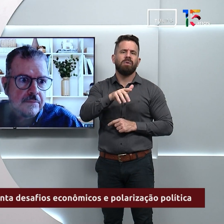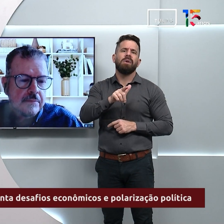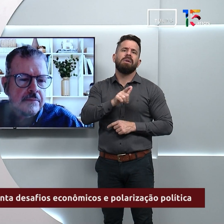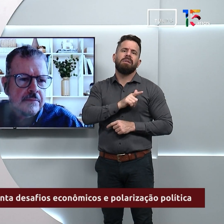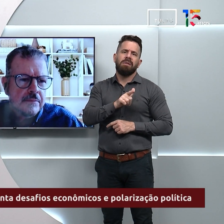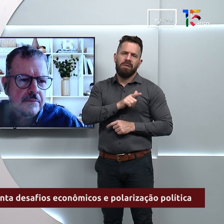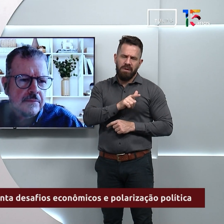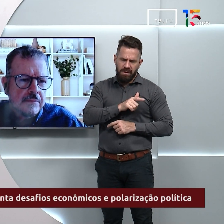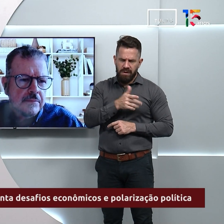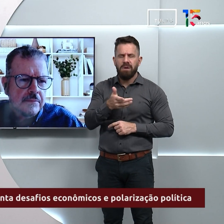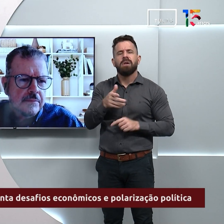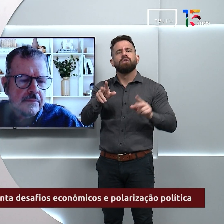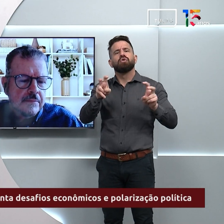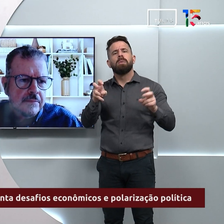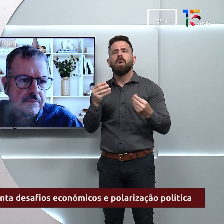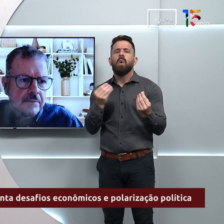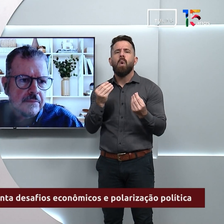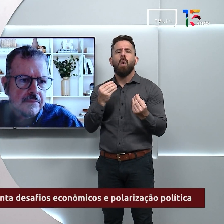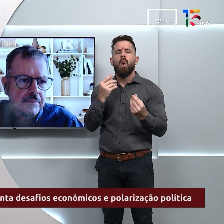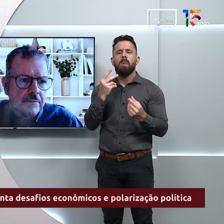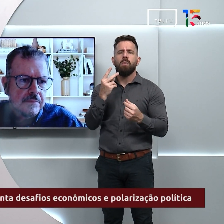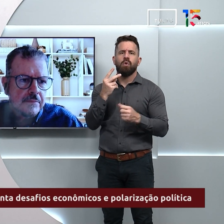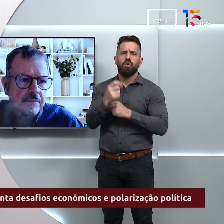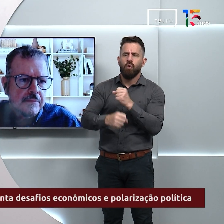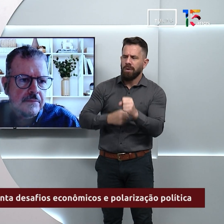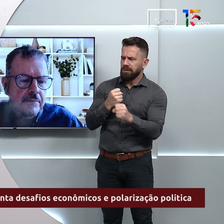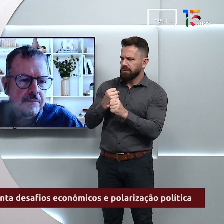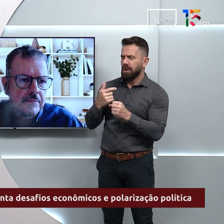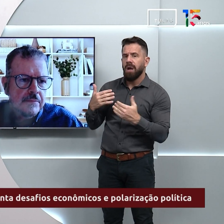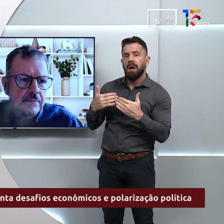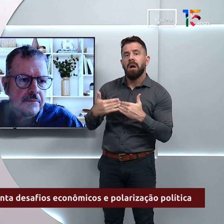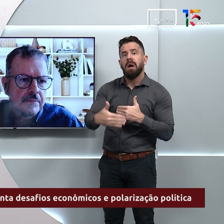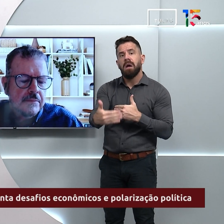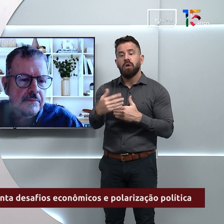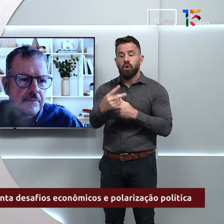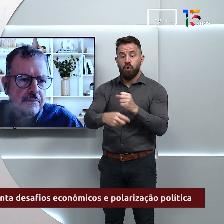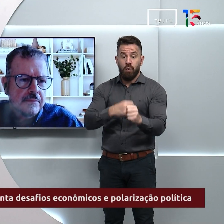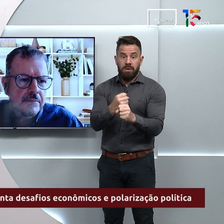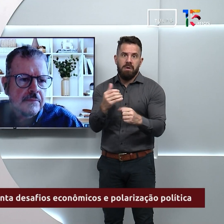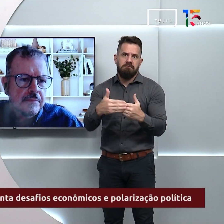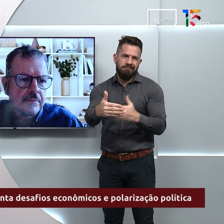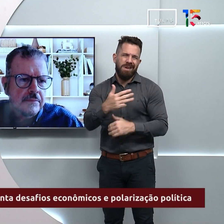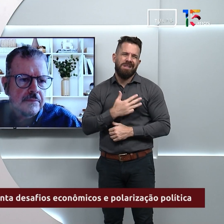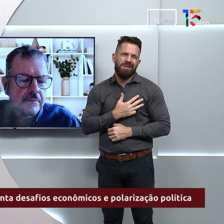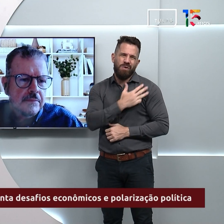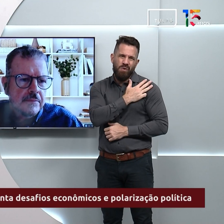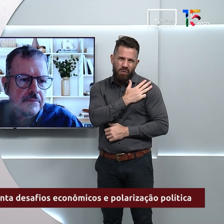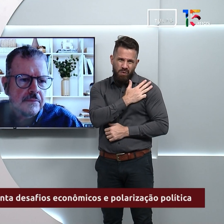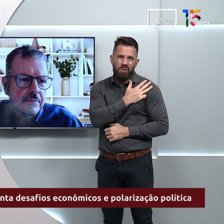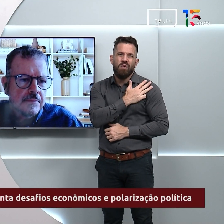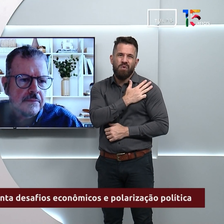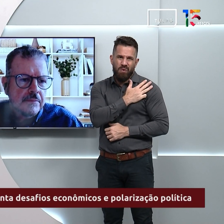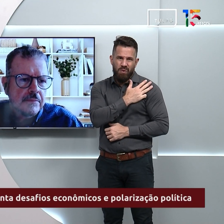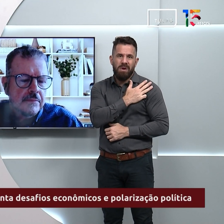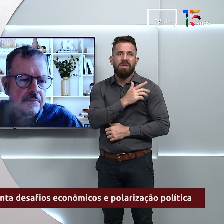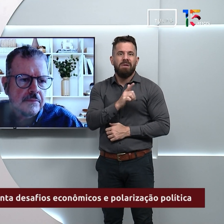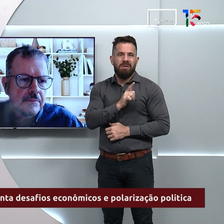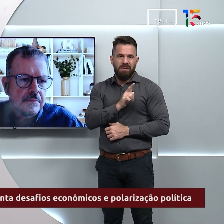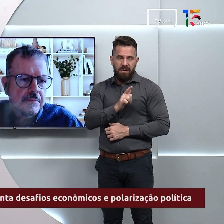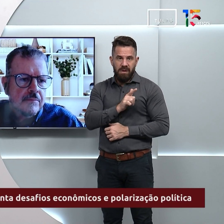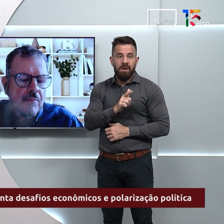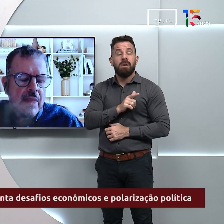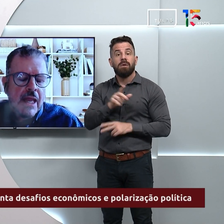gente deve acompanhar esses próximos 2 últimos anos do governo Lula também com índices positivos na economia?